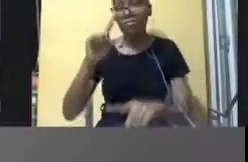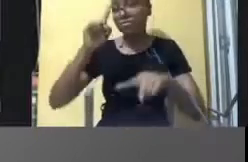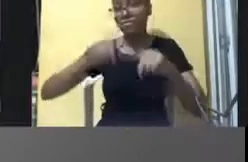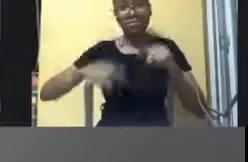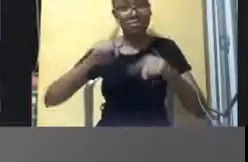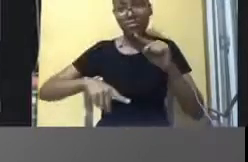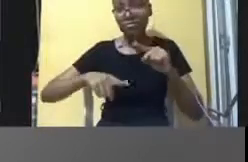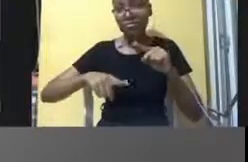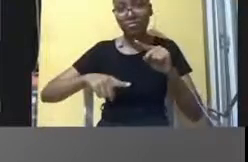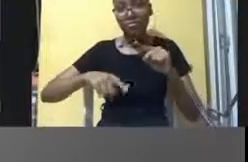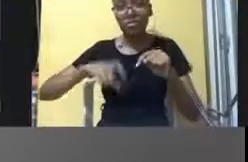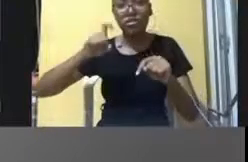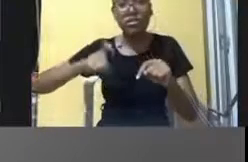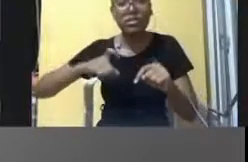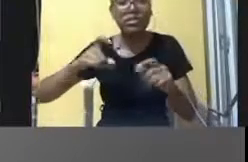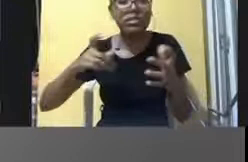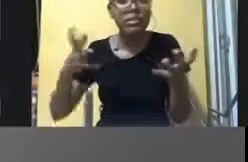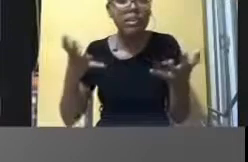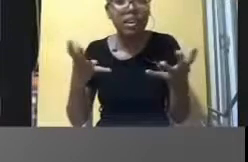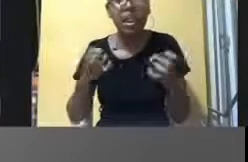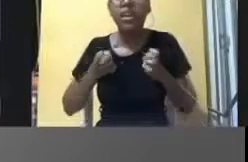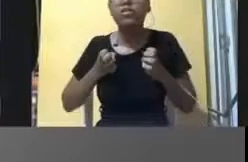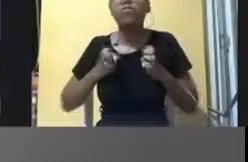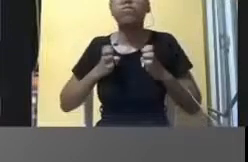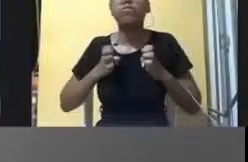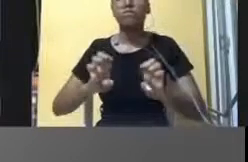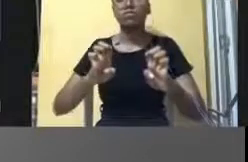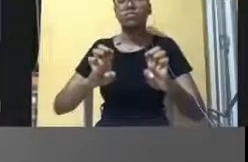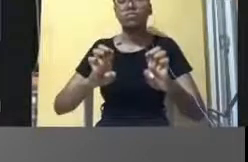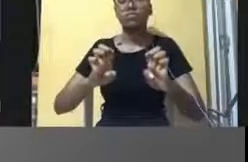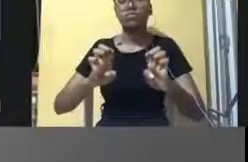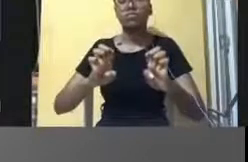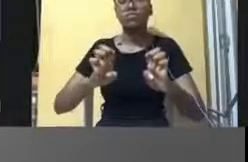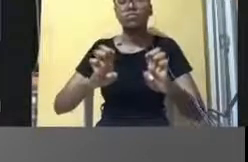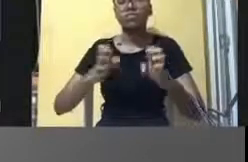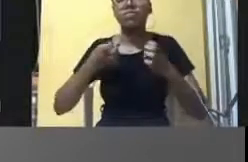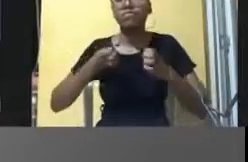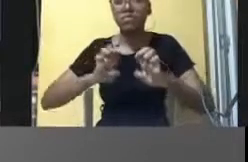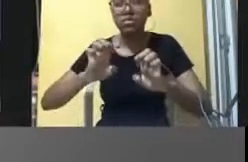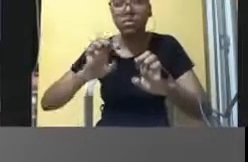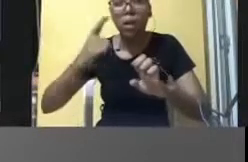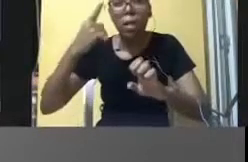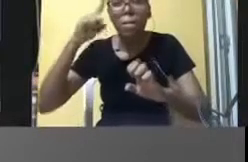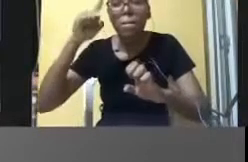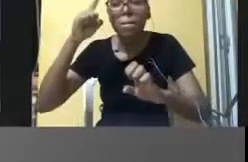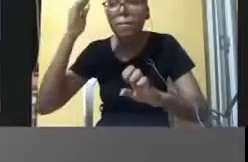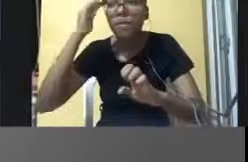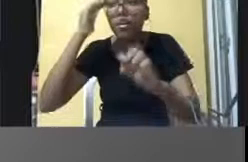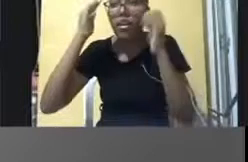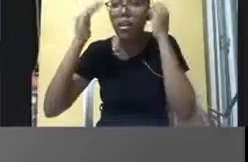el esfuerzo de reconocer nuestros prejuicios, de reconocer cuando